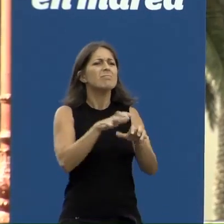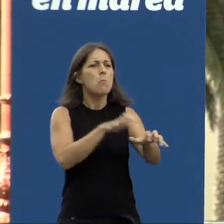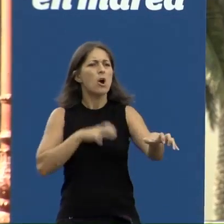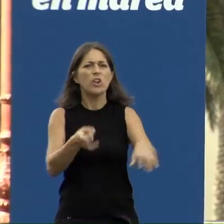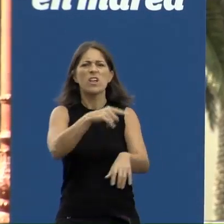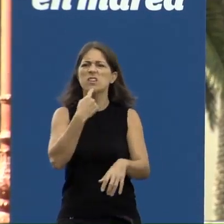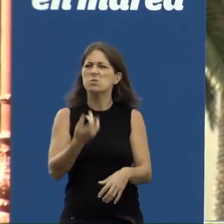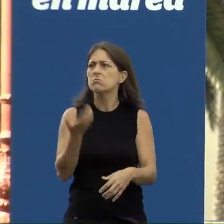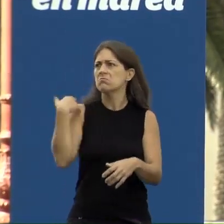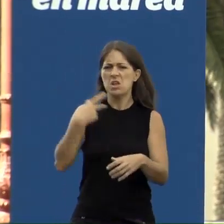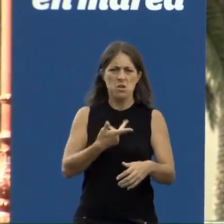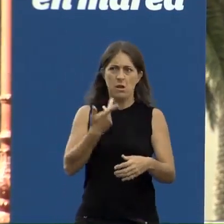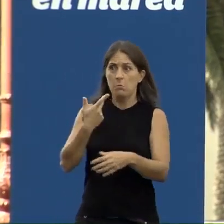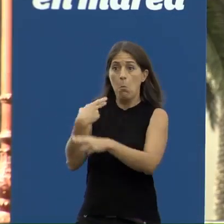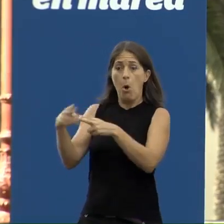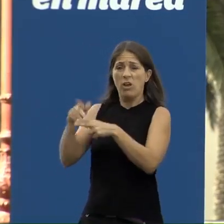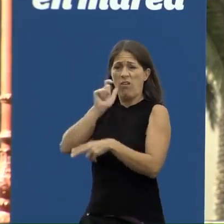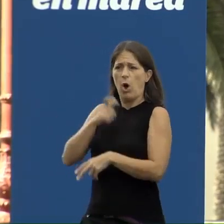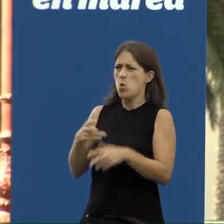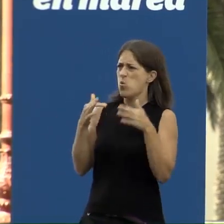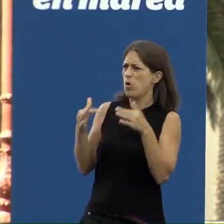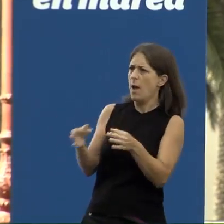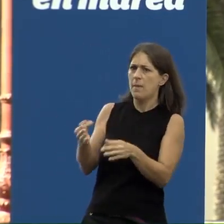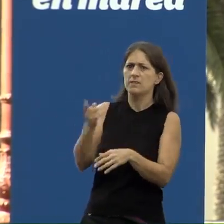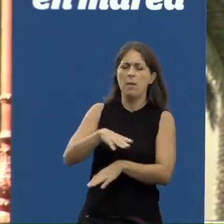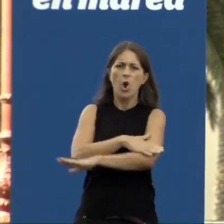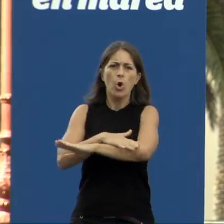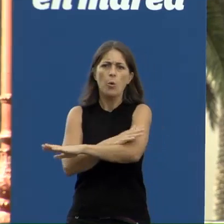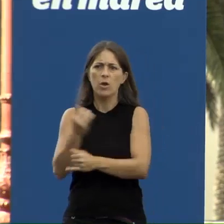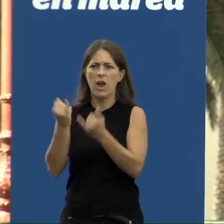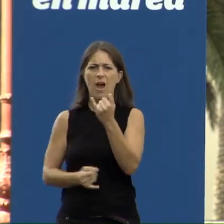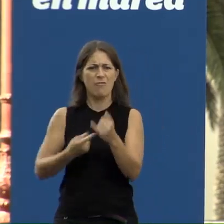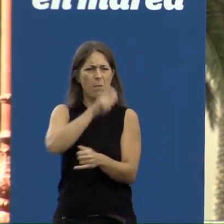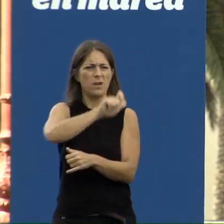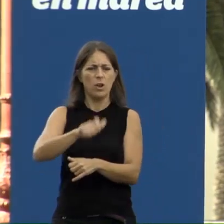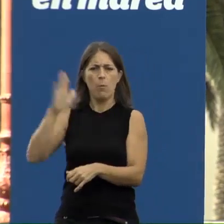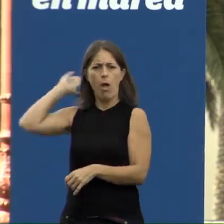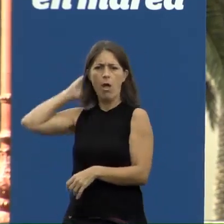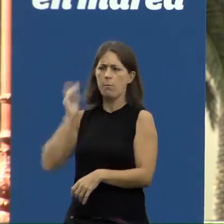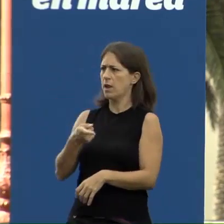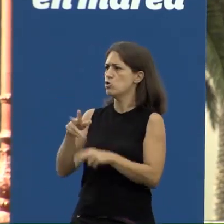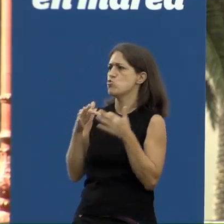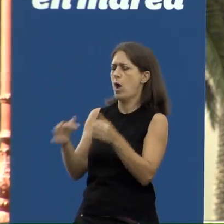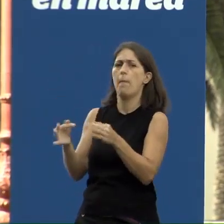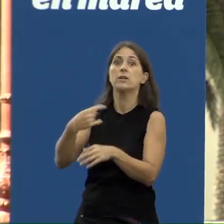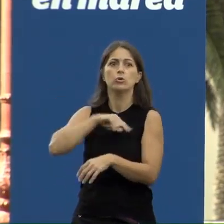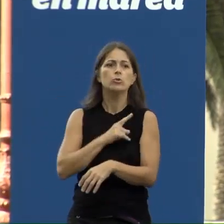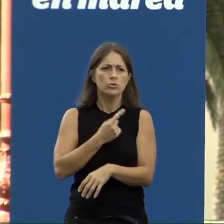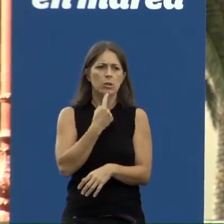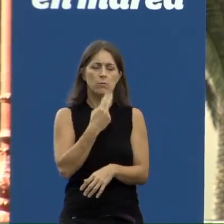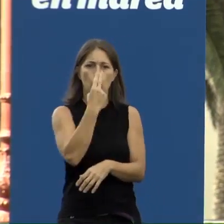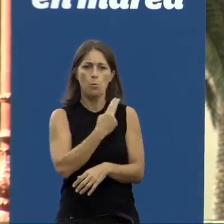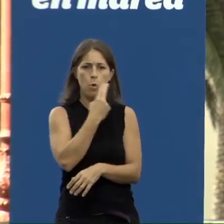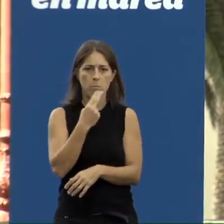decides nunca máis as políticas de Feijóo, nunca máis a un goberno que dá as gostas á cidadanía, e a nós, que vos prometemos que